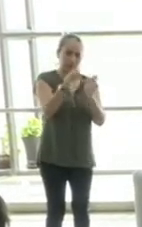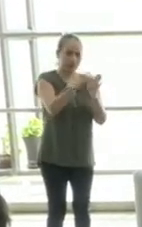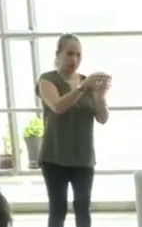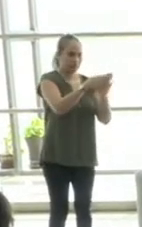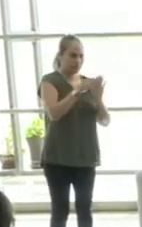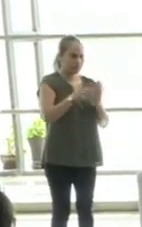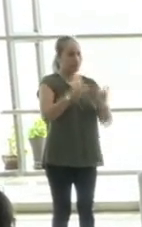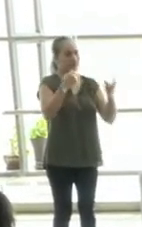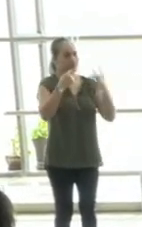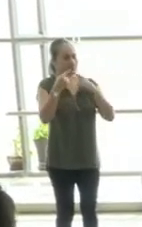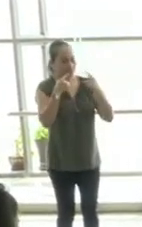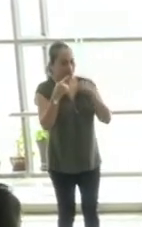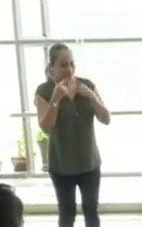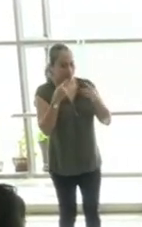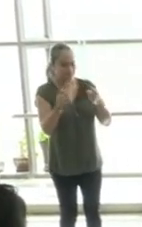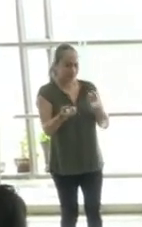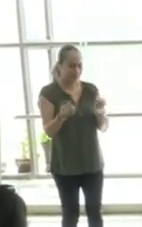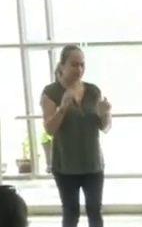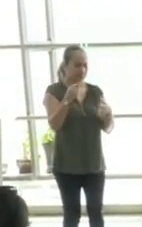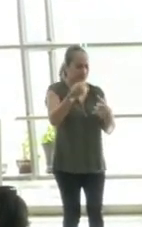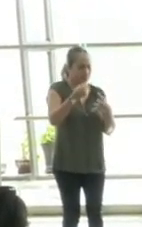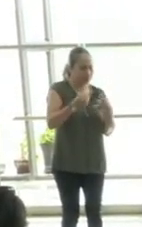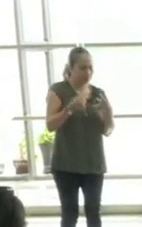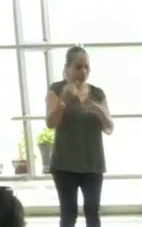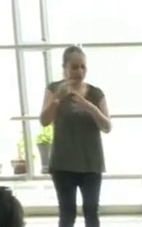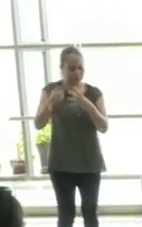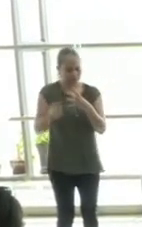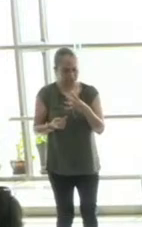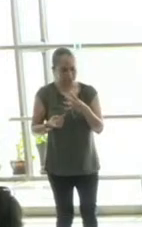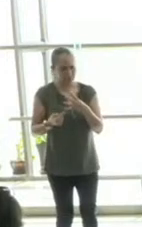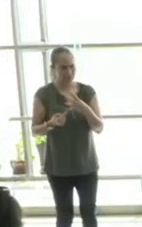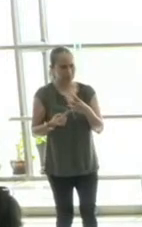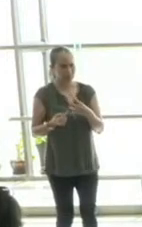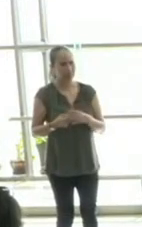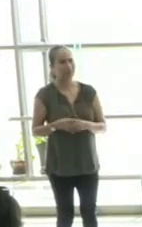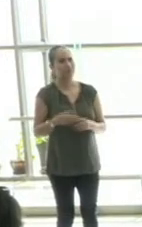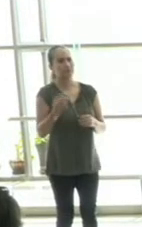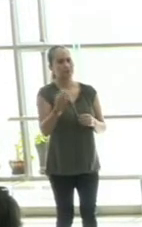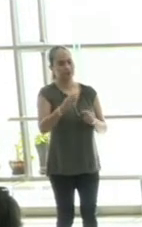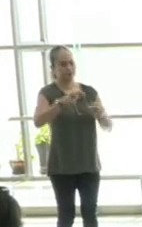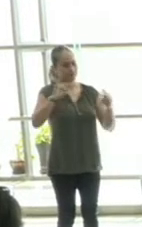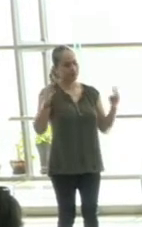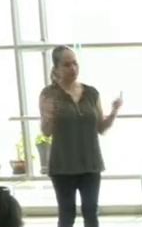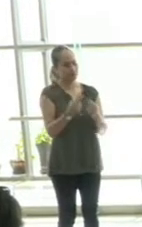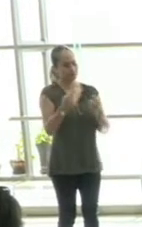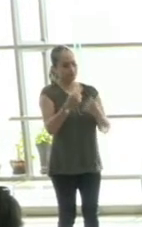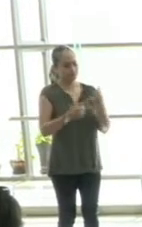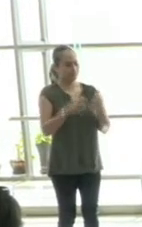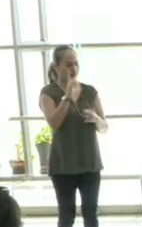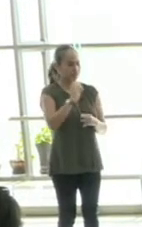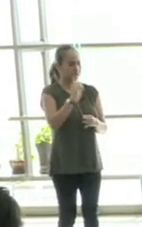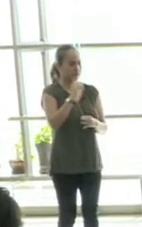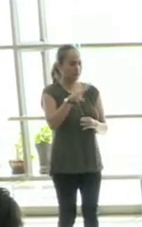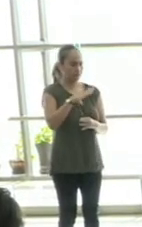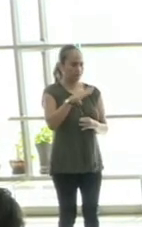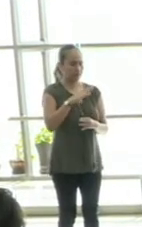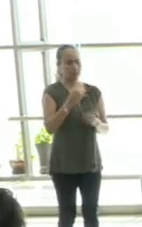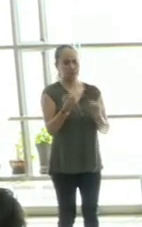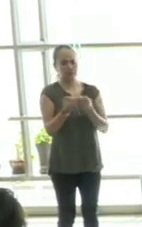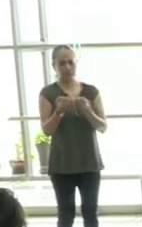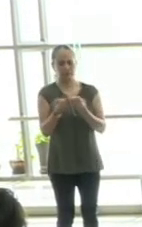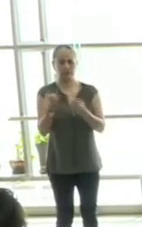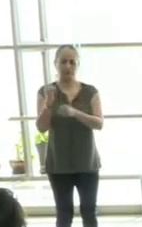para ir aterrizando de manera puntual esos estos estas necesidades que tenemos las mujeres en el ámbito laboral además de los estudios